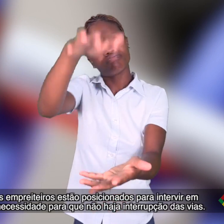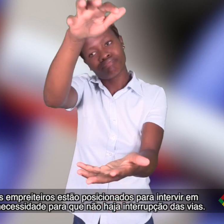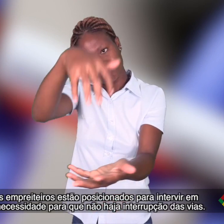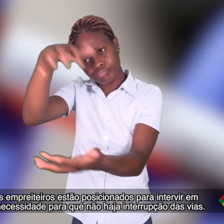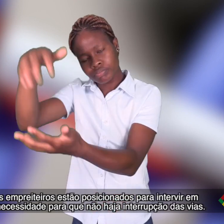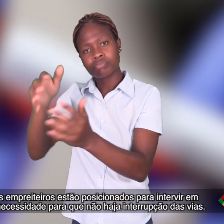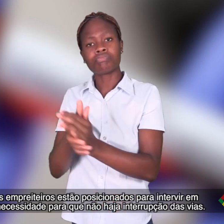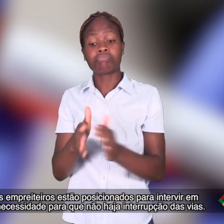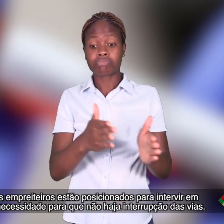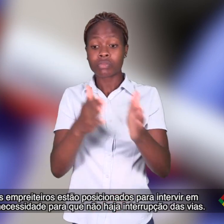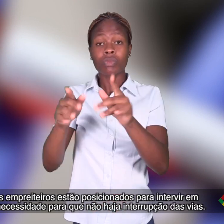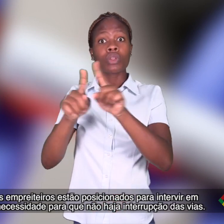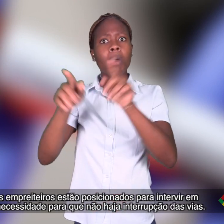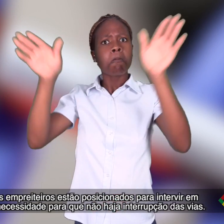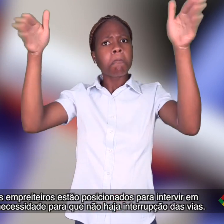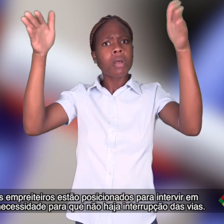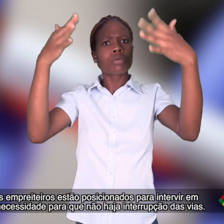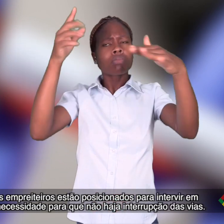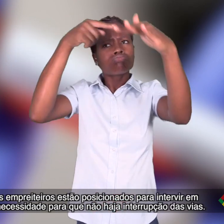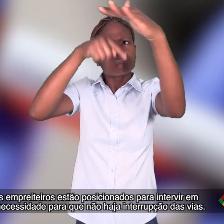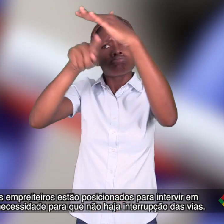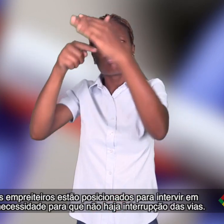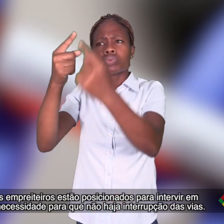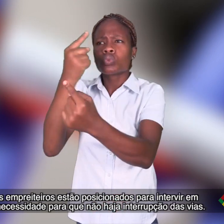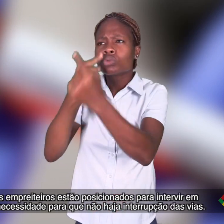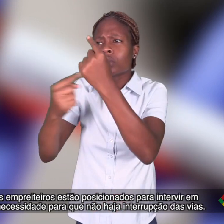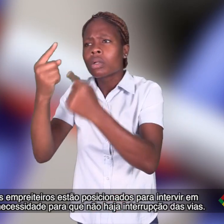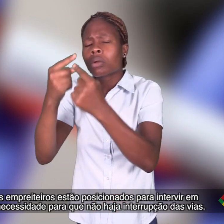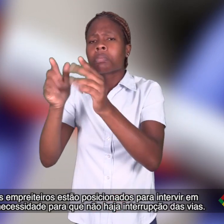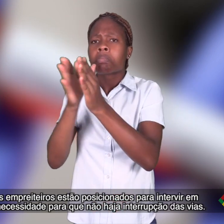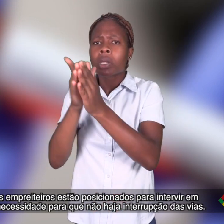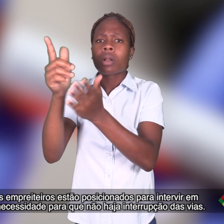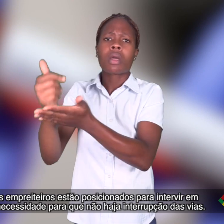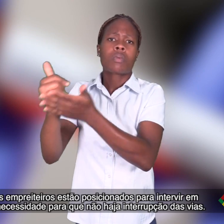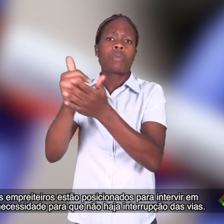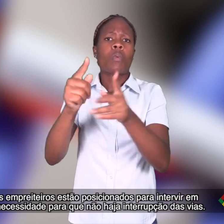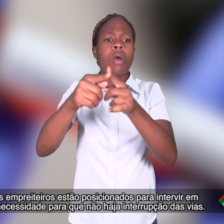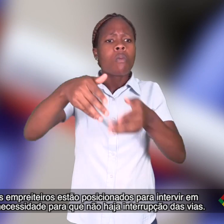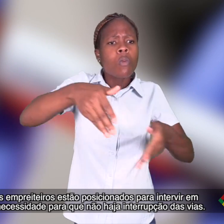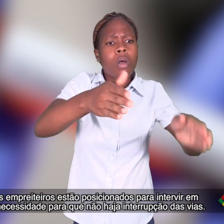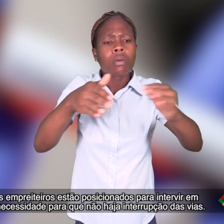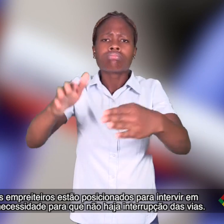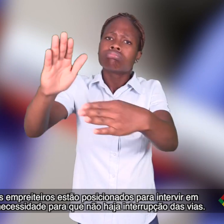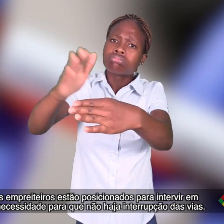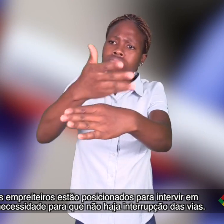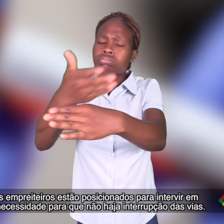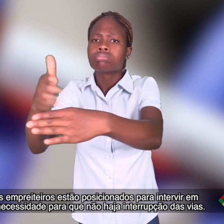os empreiteiros estão posicionados para intervir em caso de necessidade para que não haja interrupção das vias.